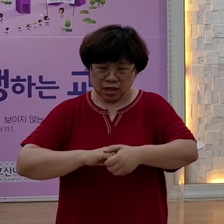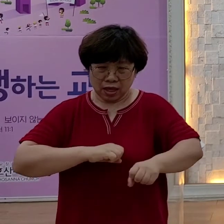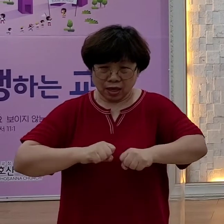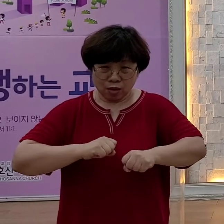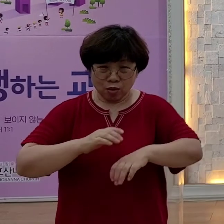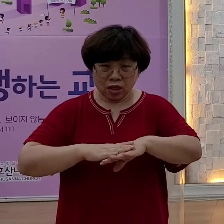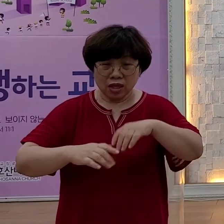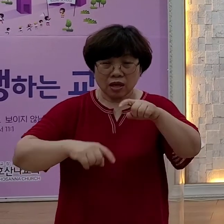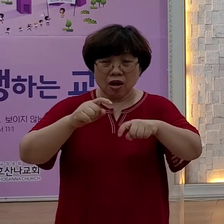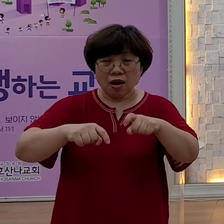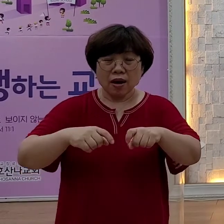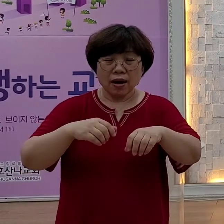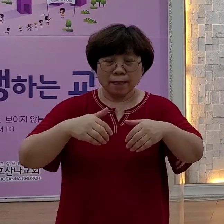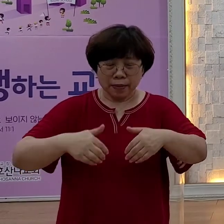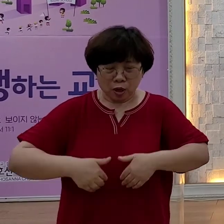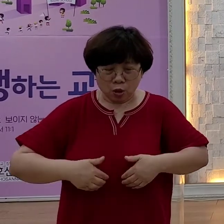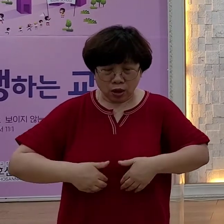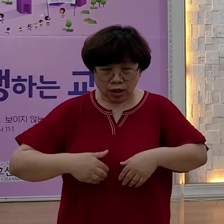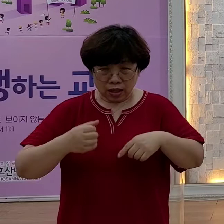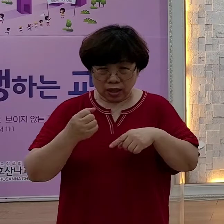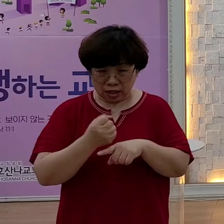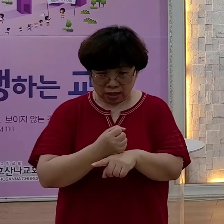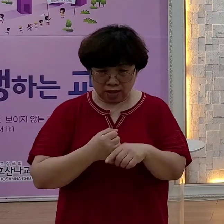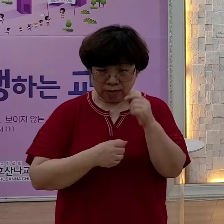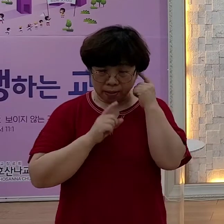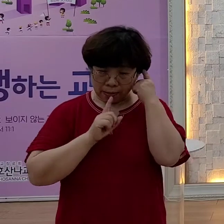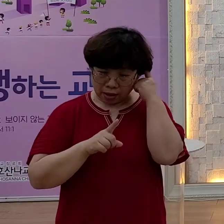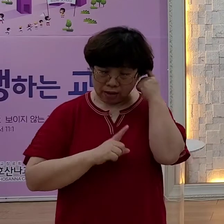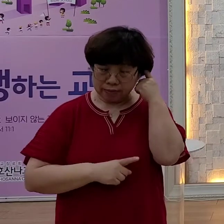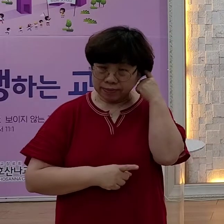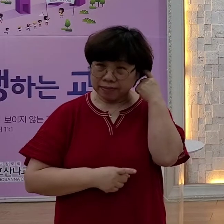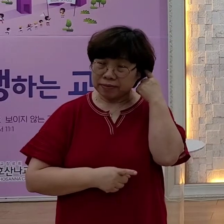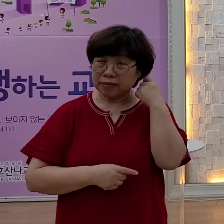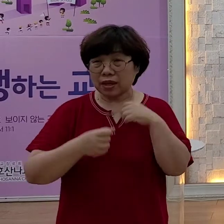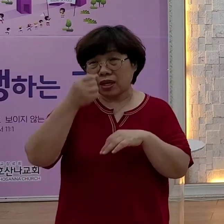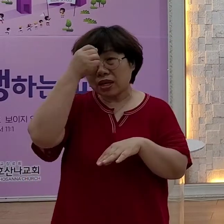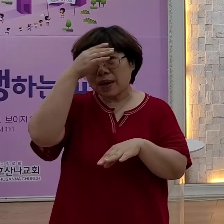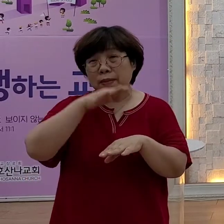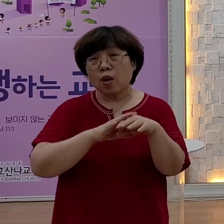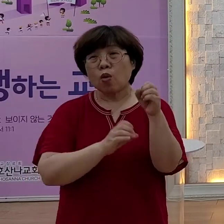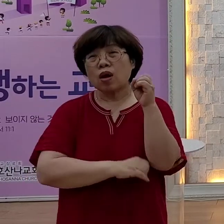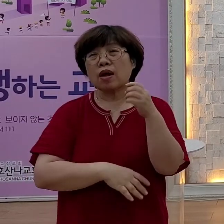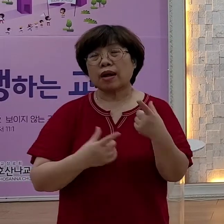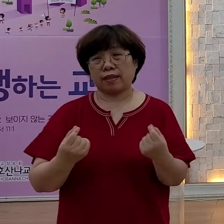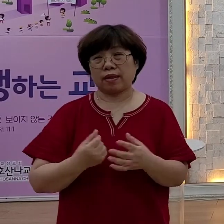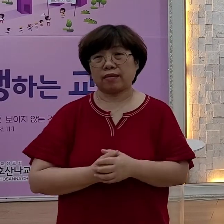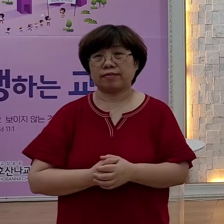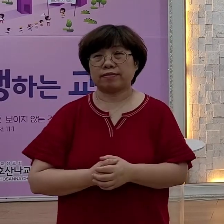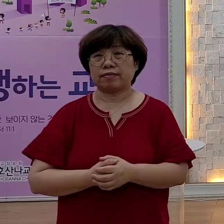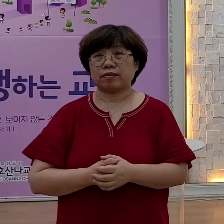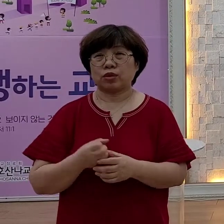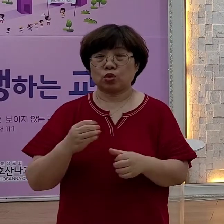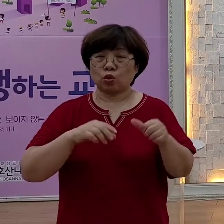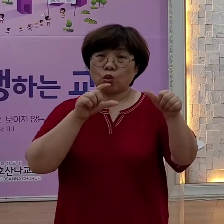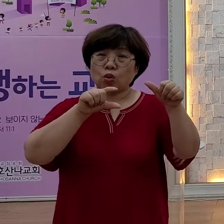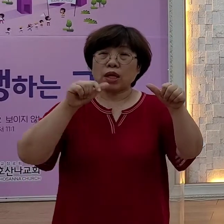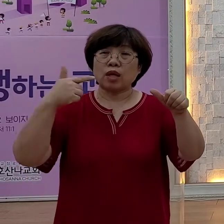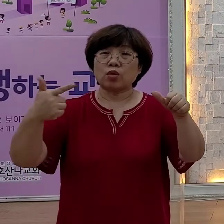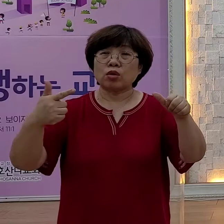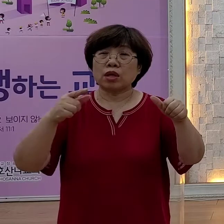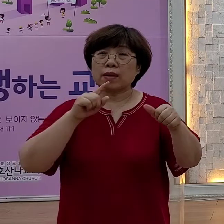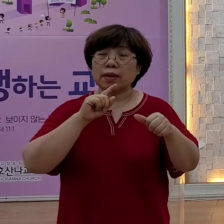실천해야 한다라는 것을 말씀하고 있습니다. 이게 예배의 원리예요. 그래서 6절에 보시면, 이어서 6절에 보면 뭐라고 합니까? 내